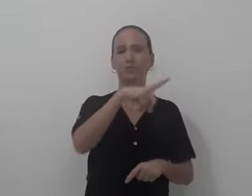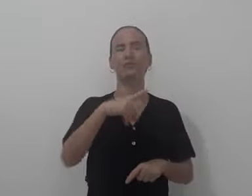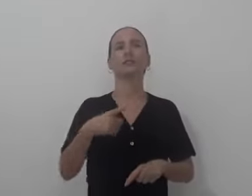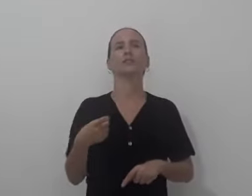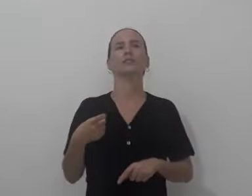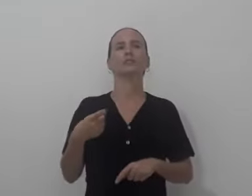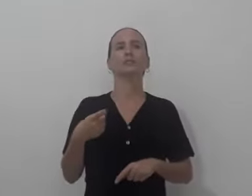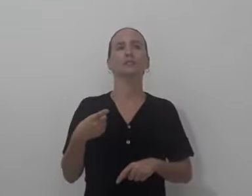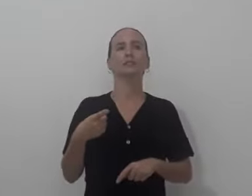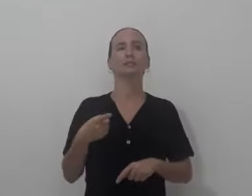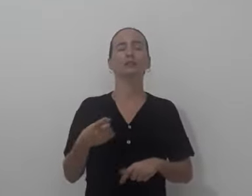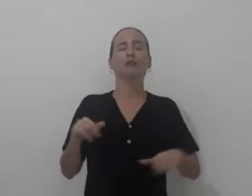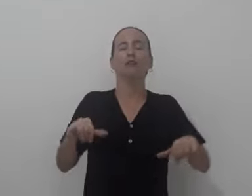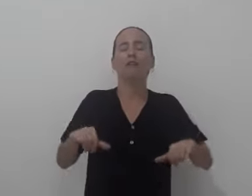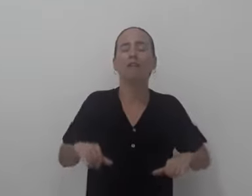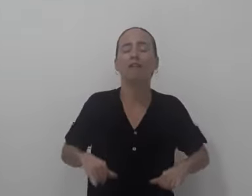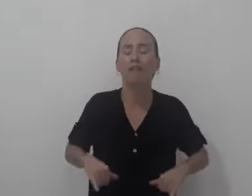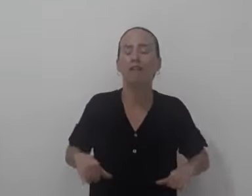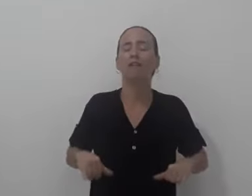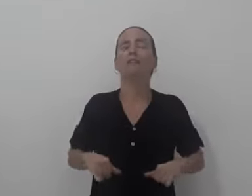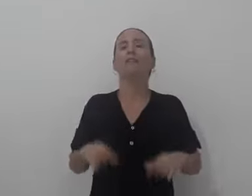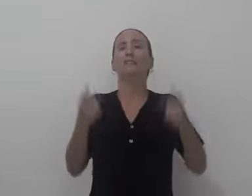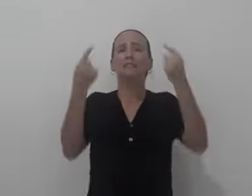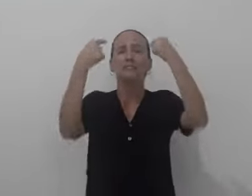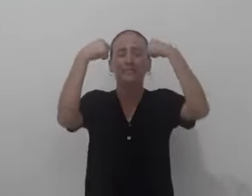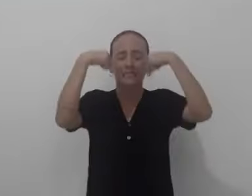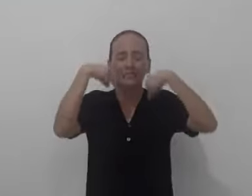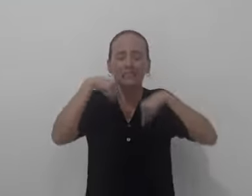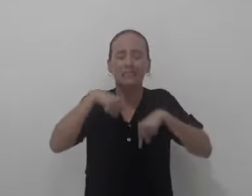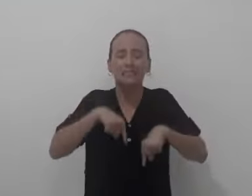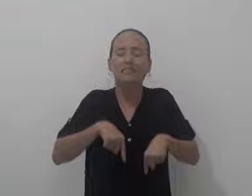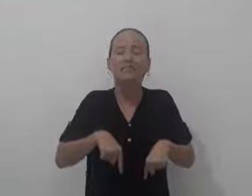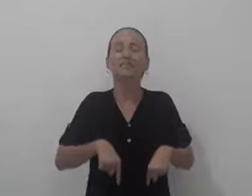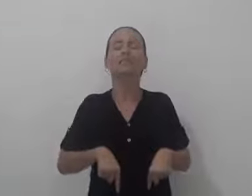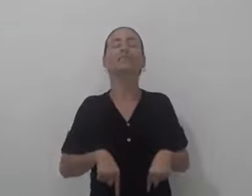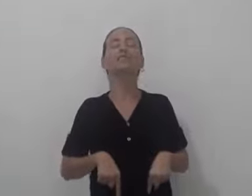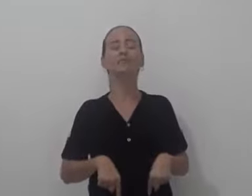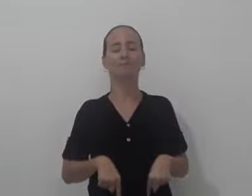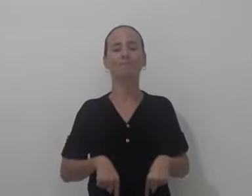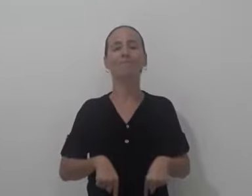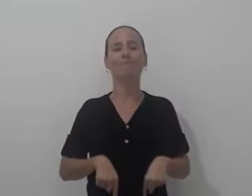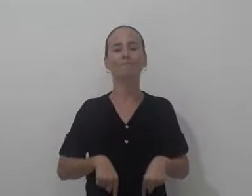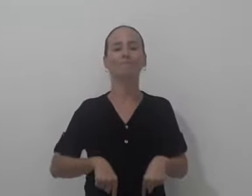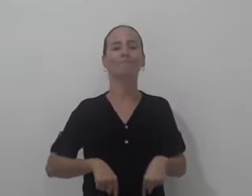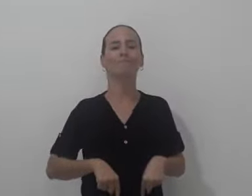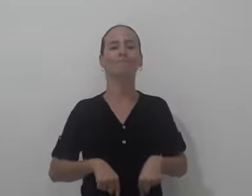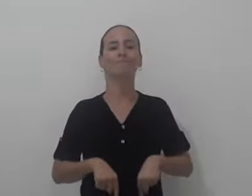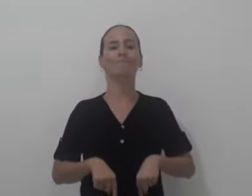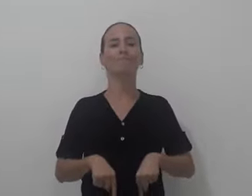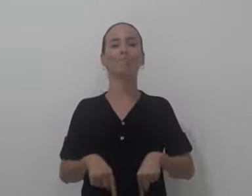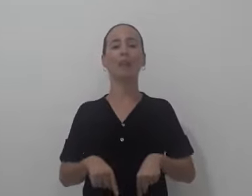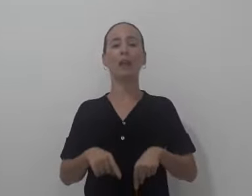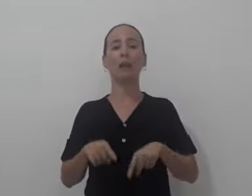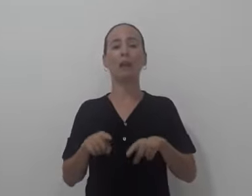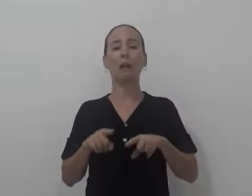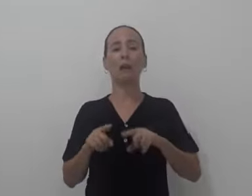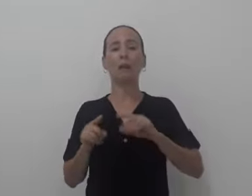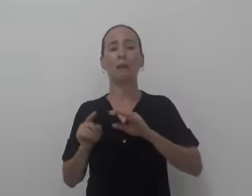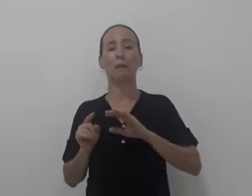a gente mergulha nele, nesse momento difícil, que a gente esquece de ver as coisas e lembrar das